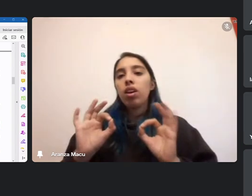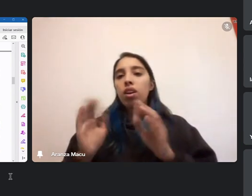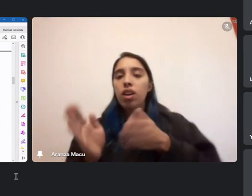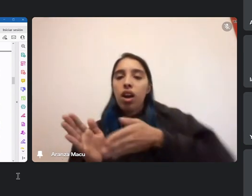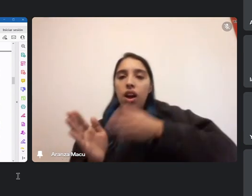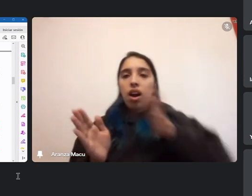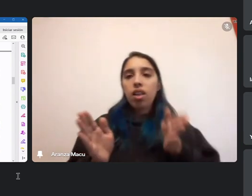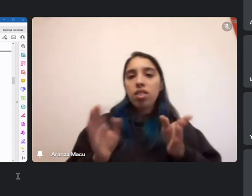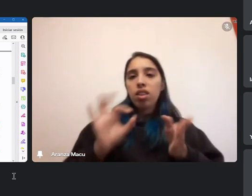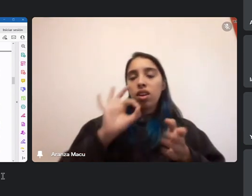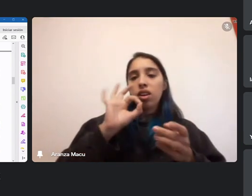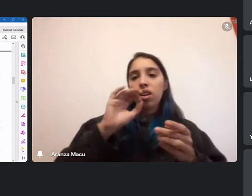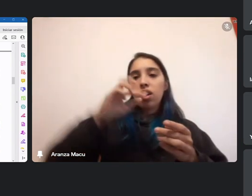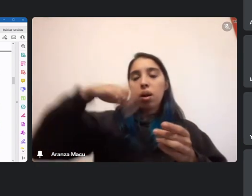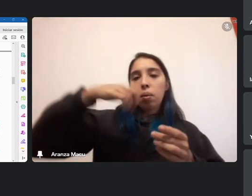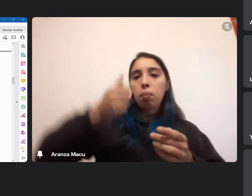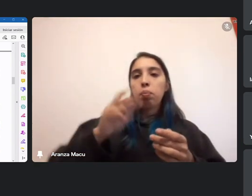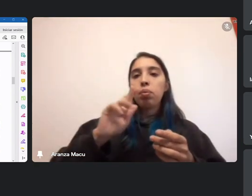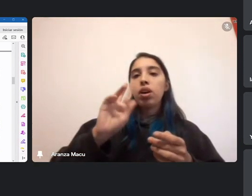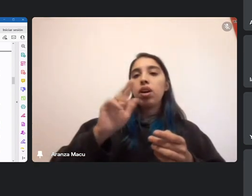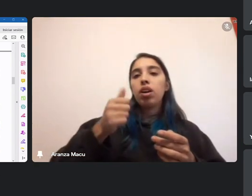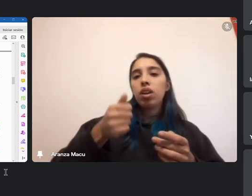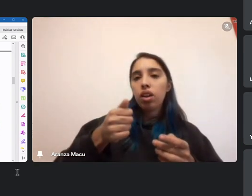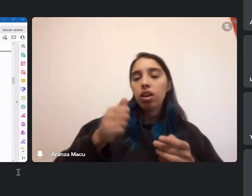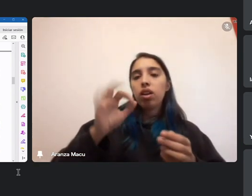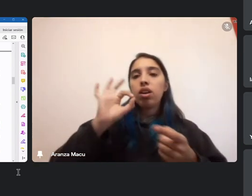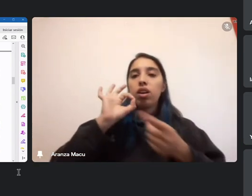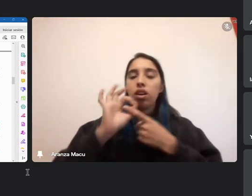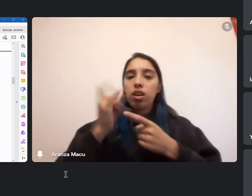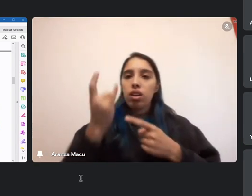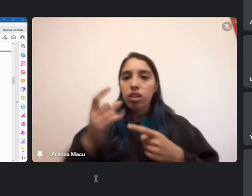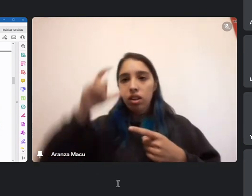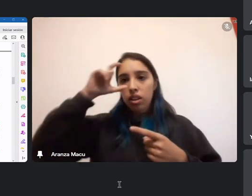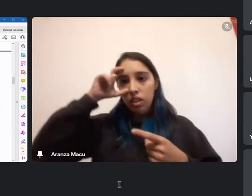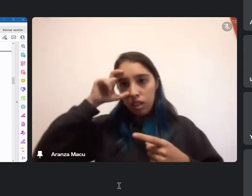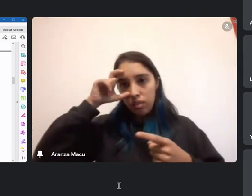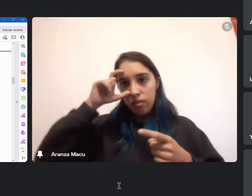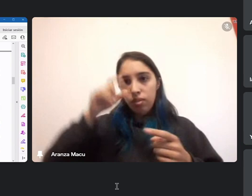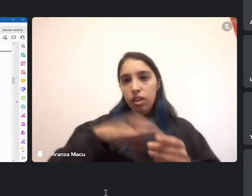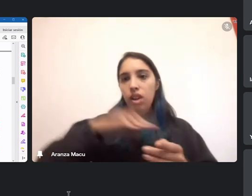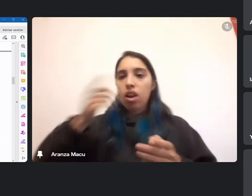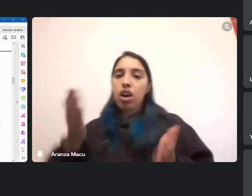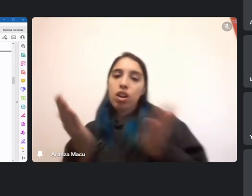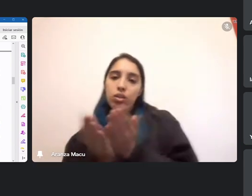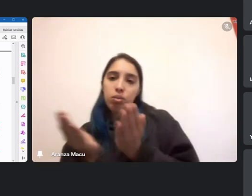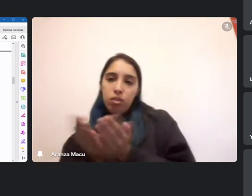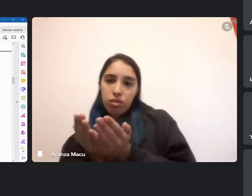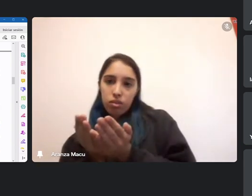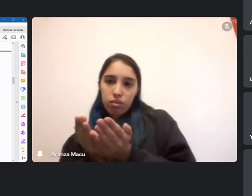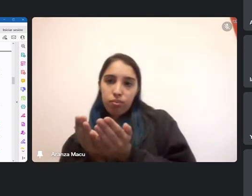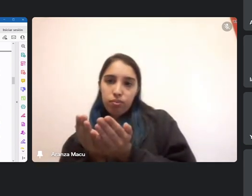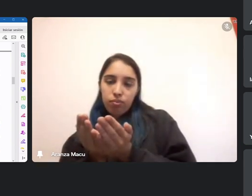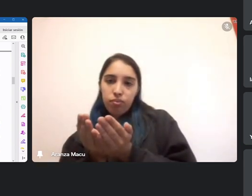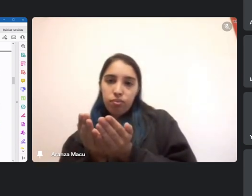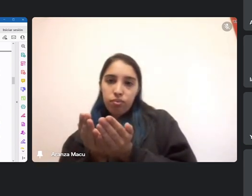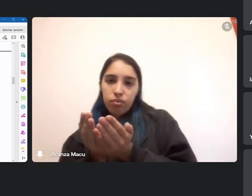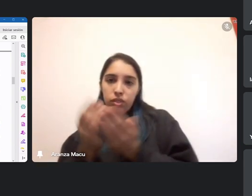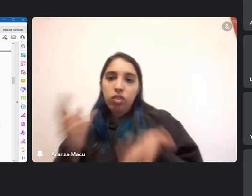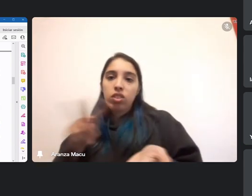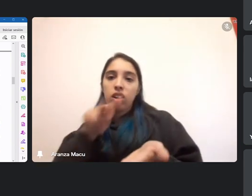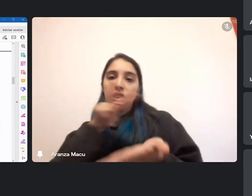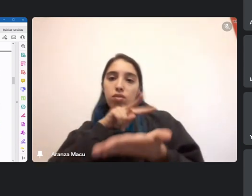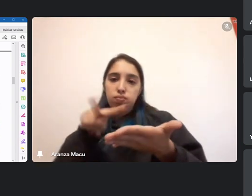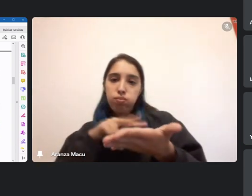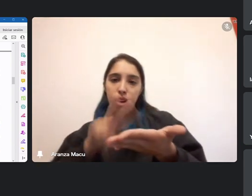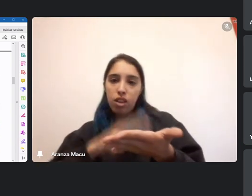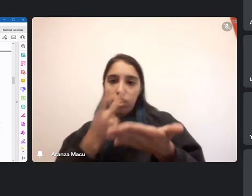que los estudiantes, o para los estudiantes que expresen, también podría llegar a ser. ¿Sí? Entonces, estos enfoques, estas perspectivas,